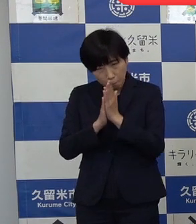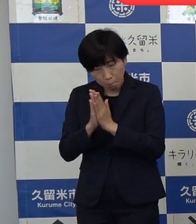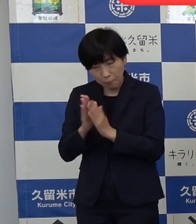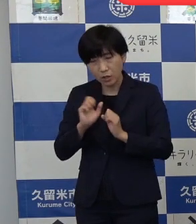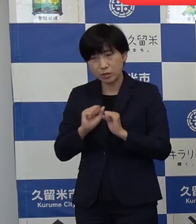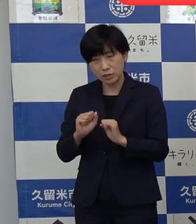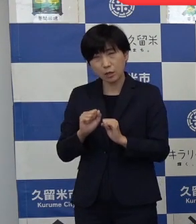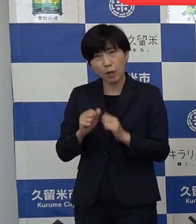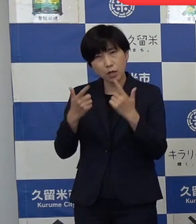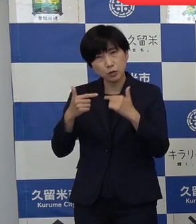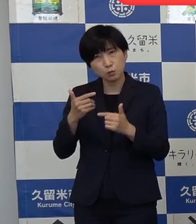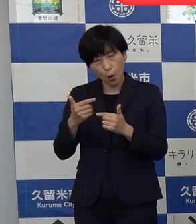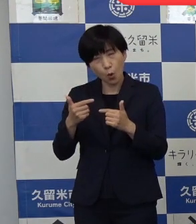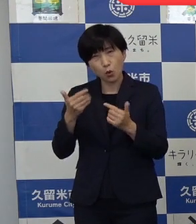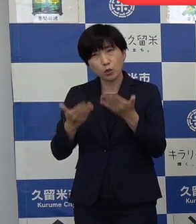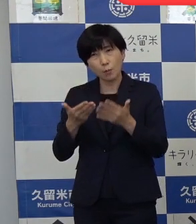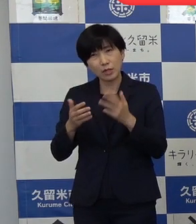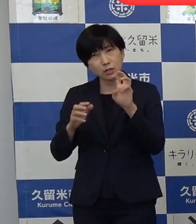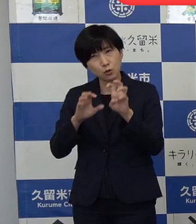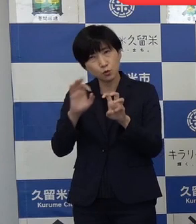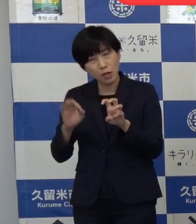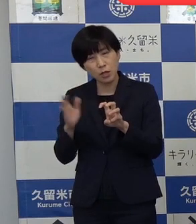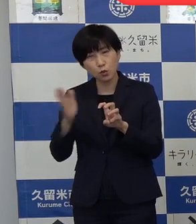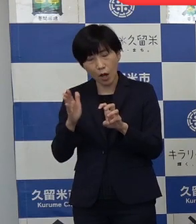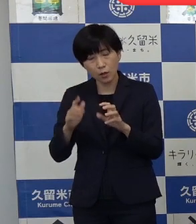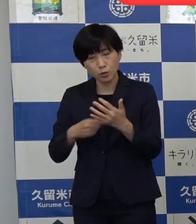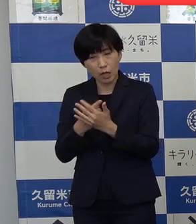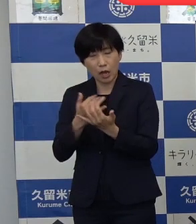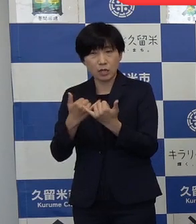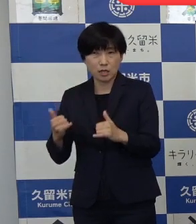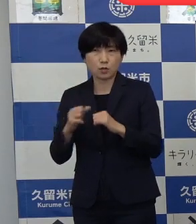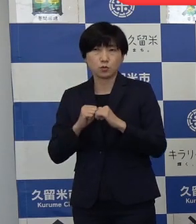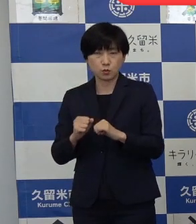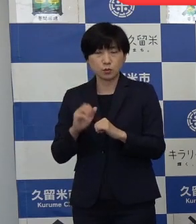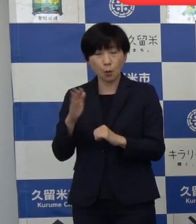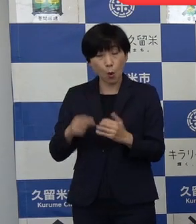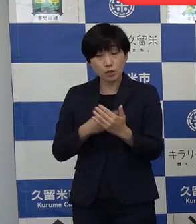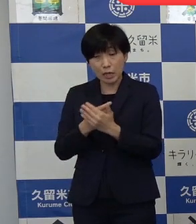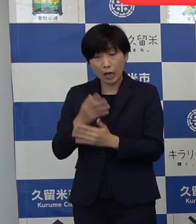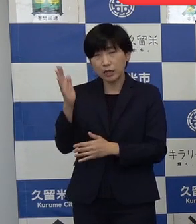3割程度で行っていきたい。ただ参加はされないけど